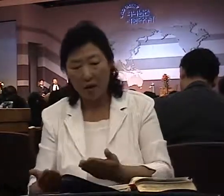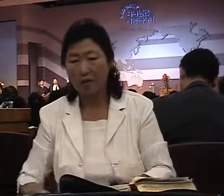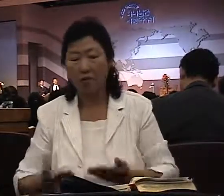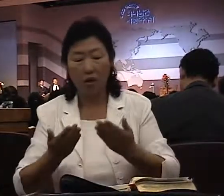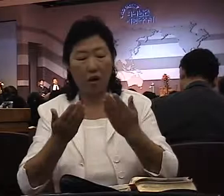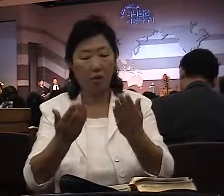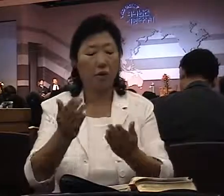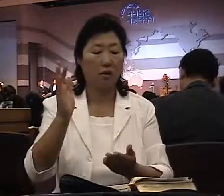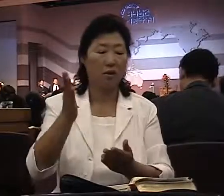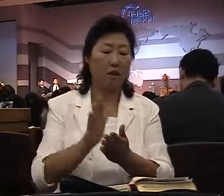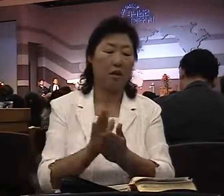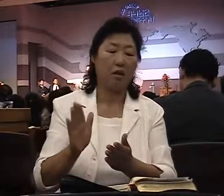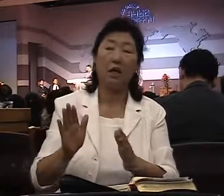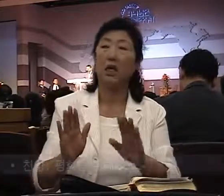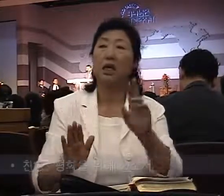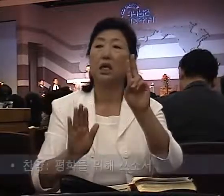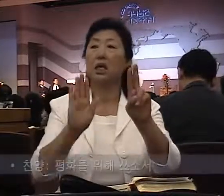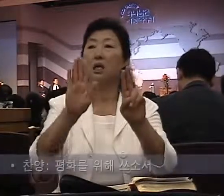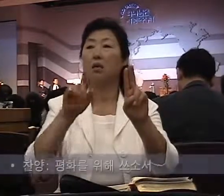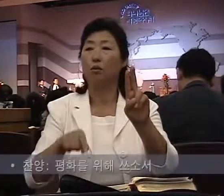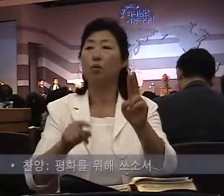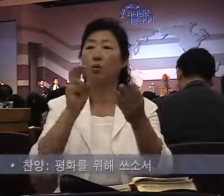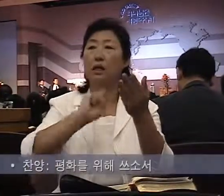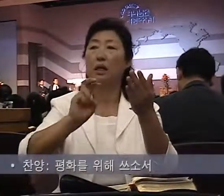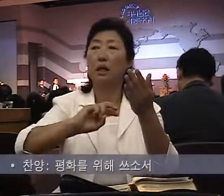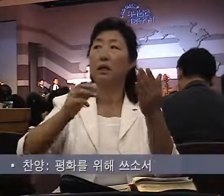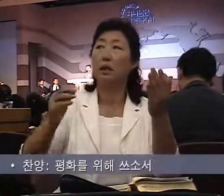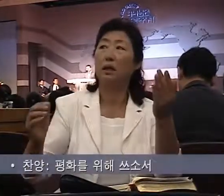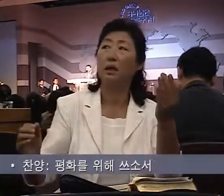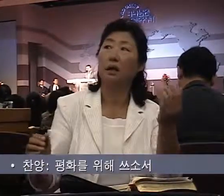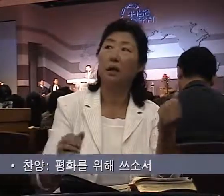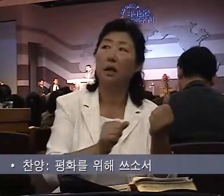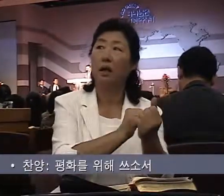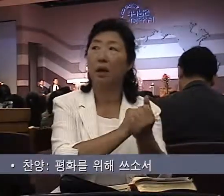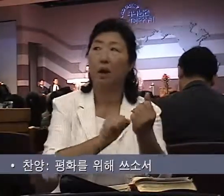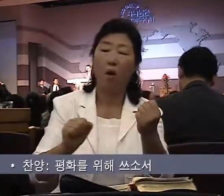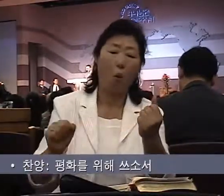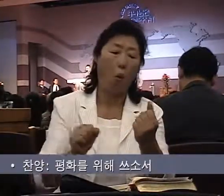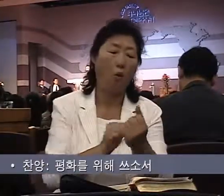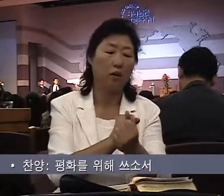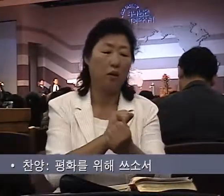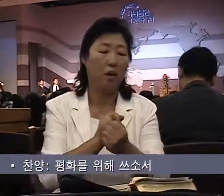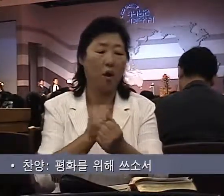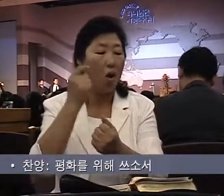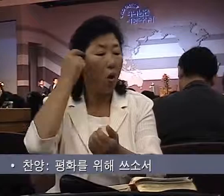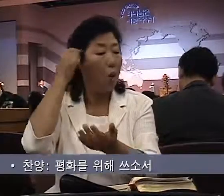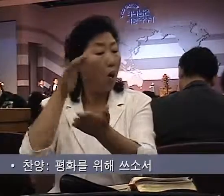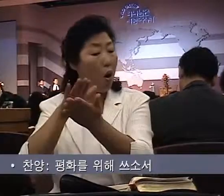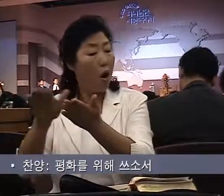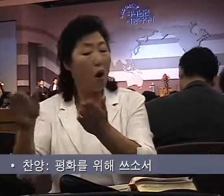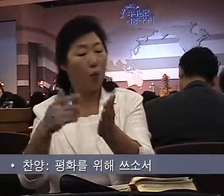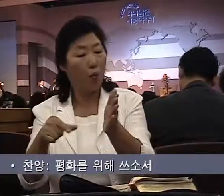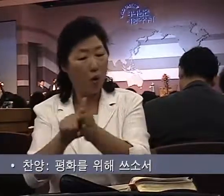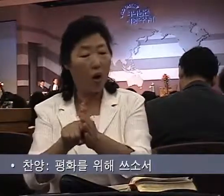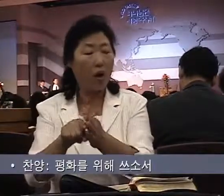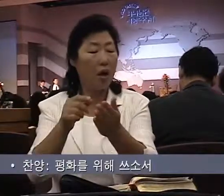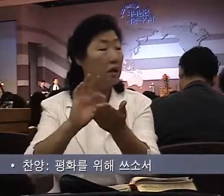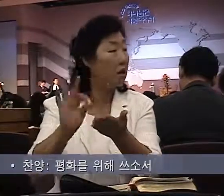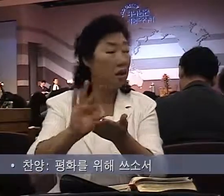하겠습니다. 이제 2부 찬양대에서 사랑 오케스트라가 평화를 위해 세소서 찬양으로